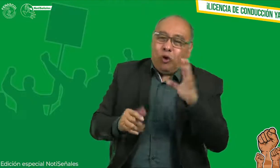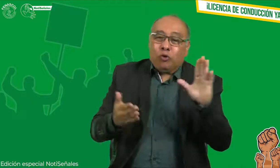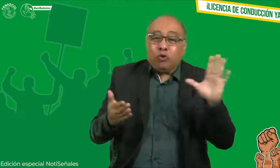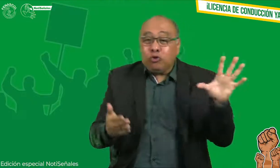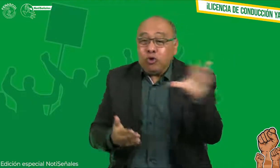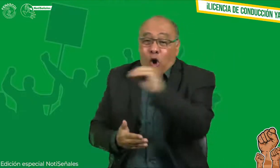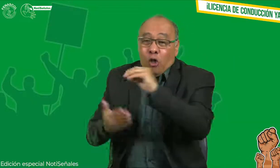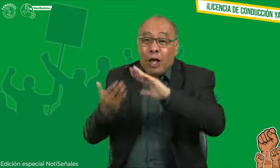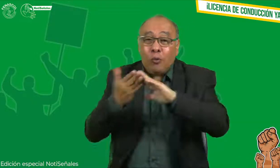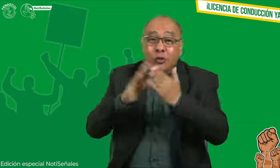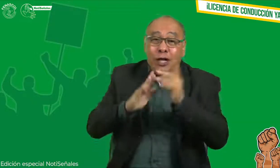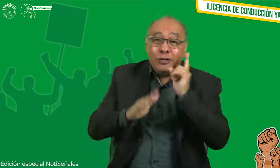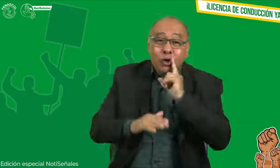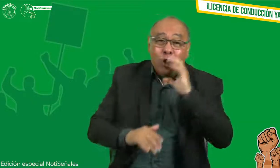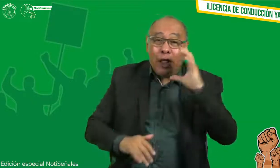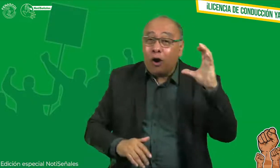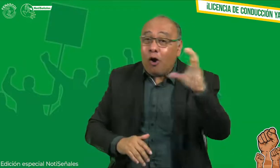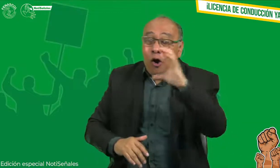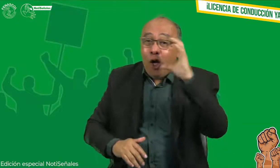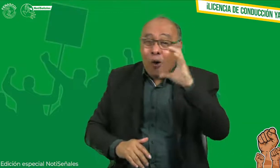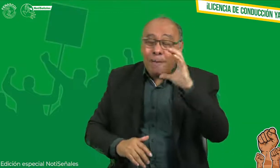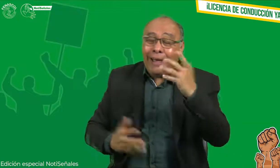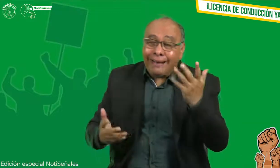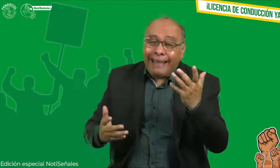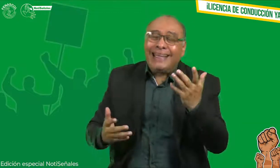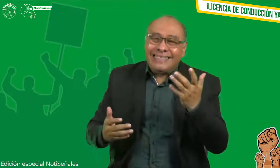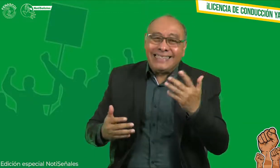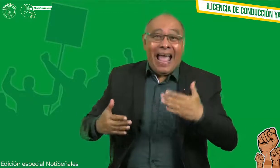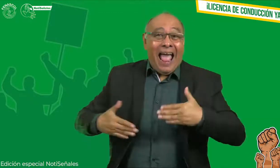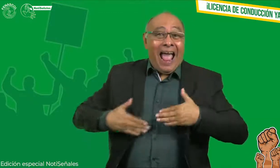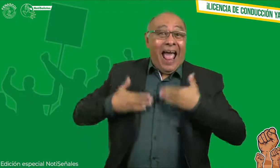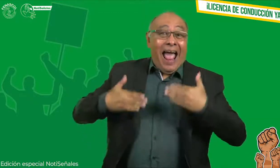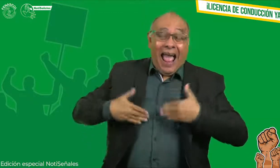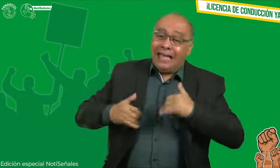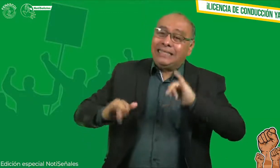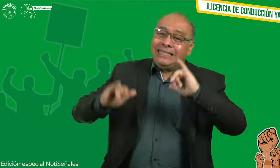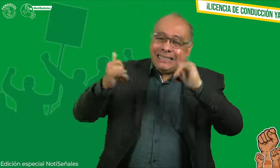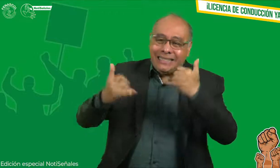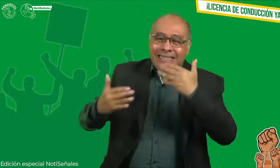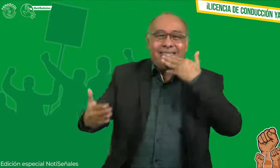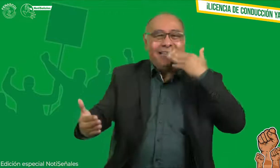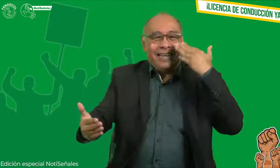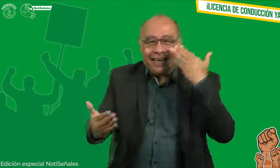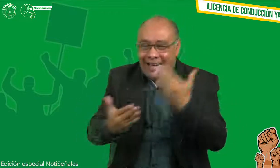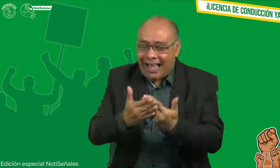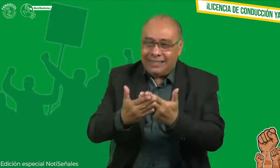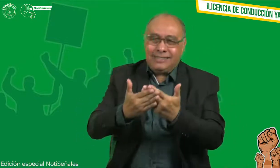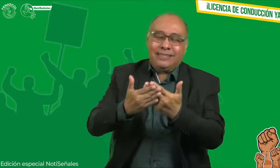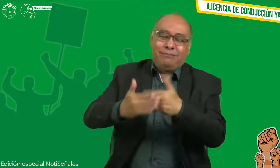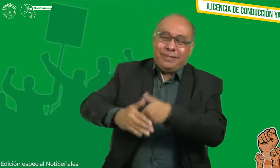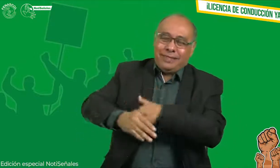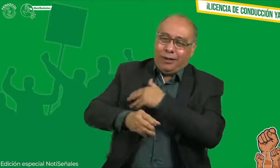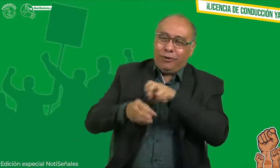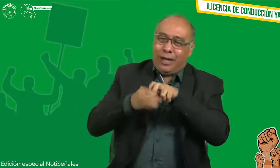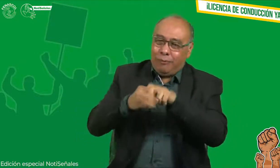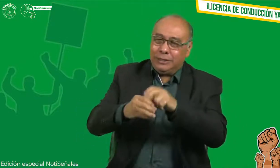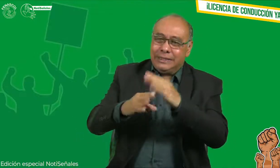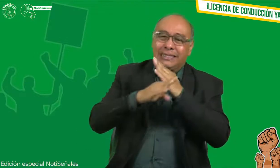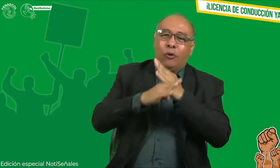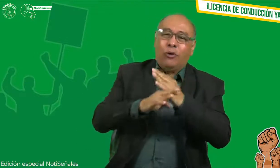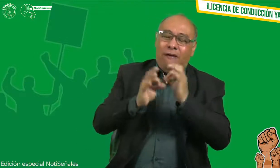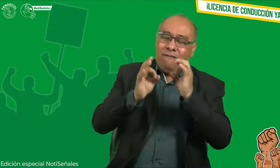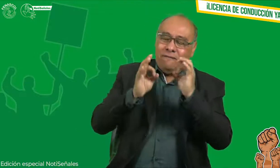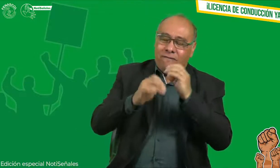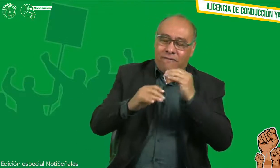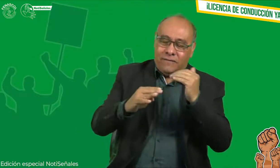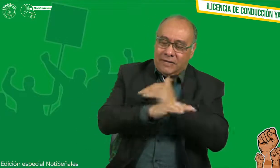se ha conseguido la licencia de transporte privado, pero la comunidad sorda pues necesita